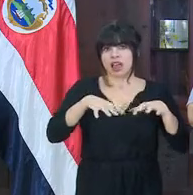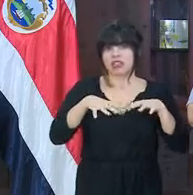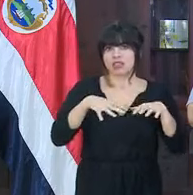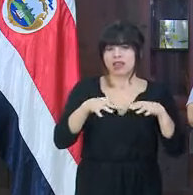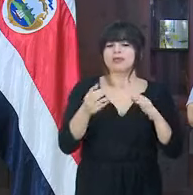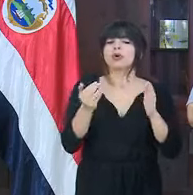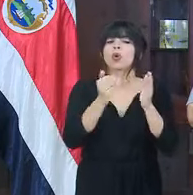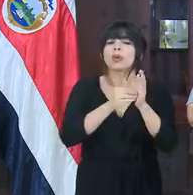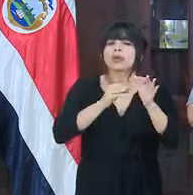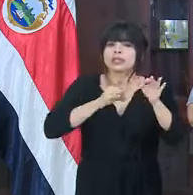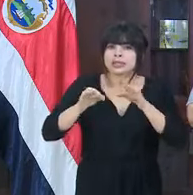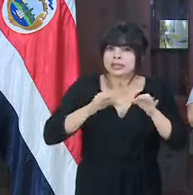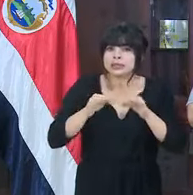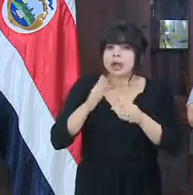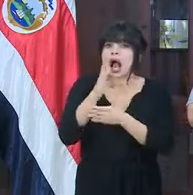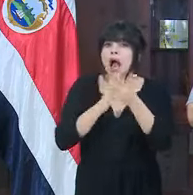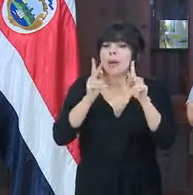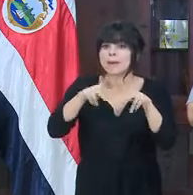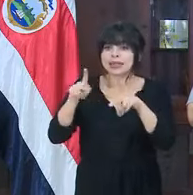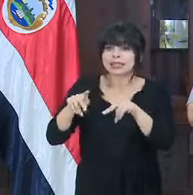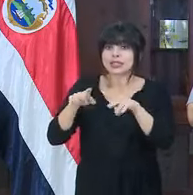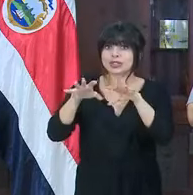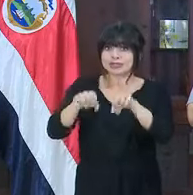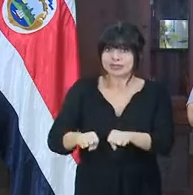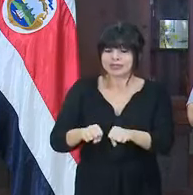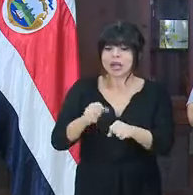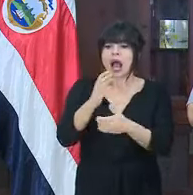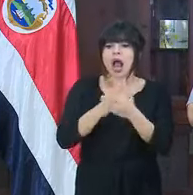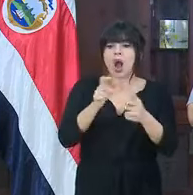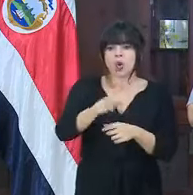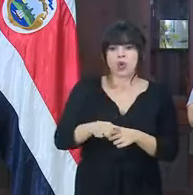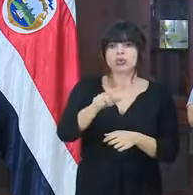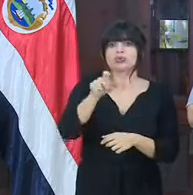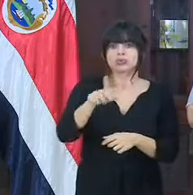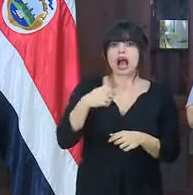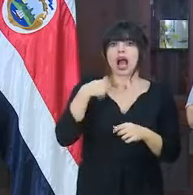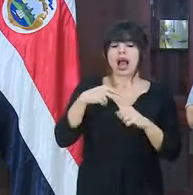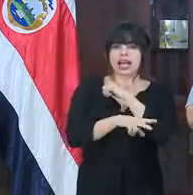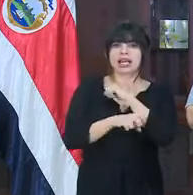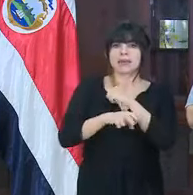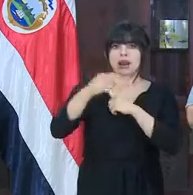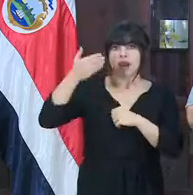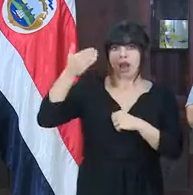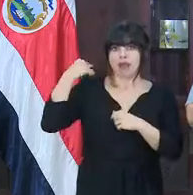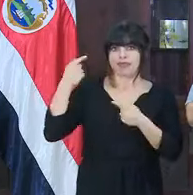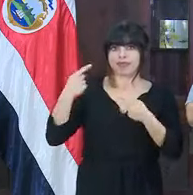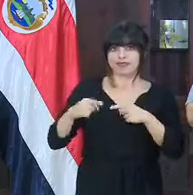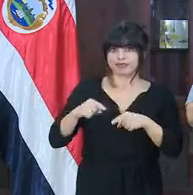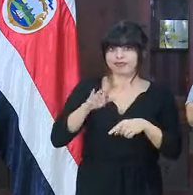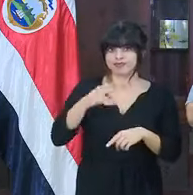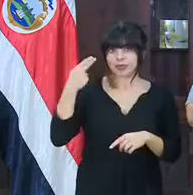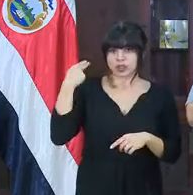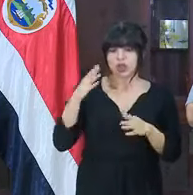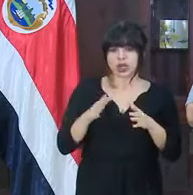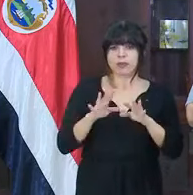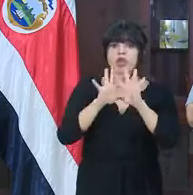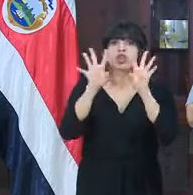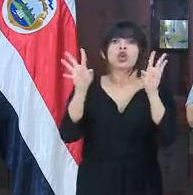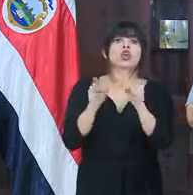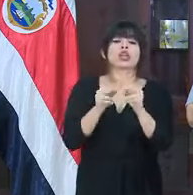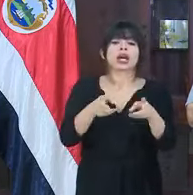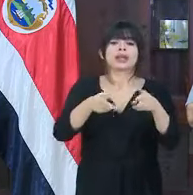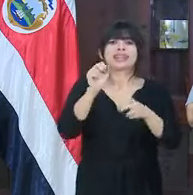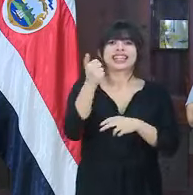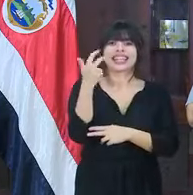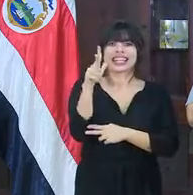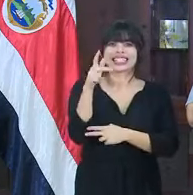actividades. Repito, algunos de los detenidos con antecedentes criminales. En total se decomisaron